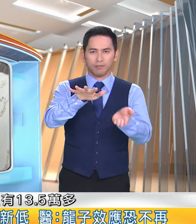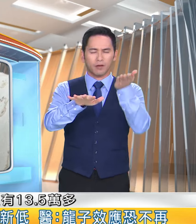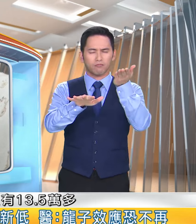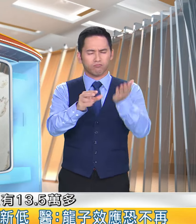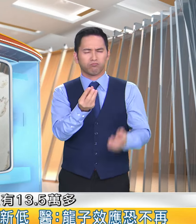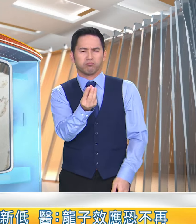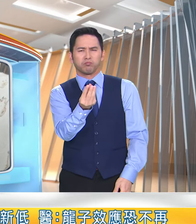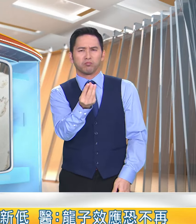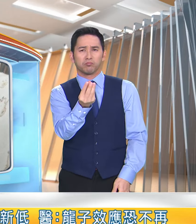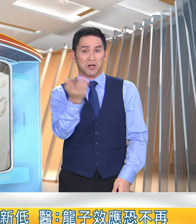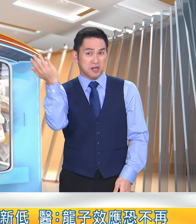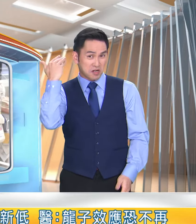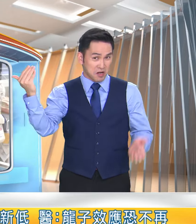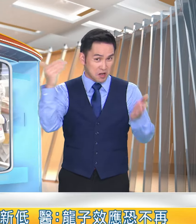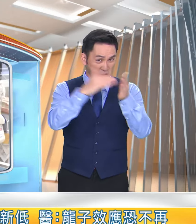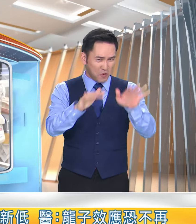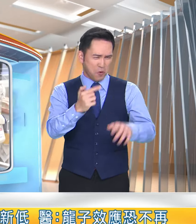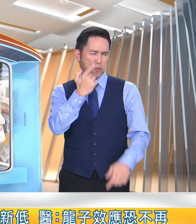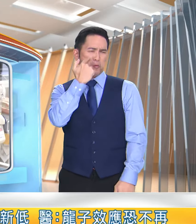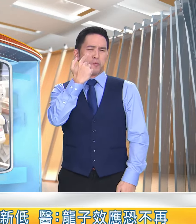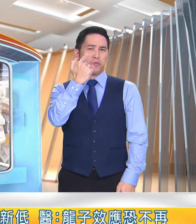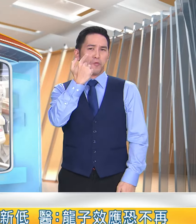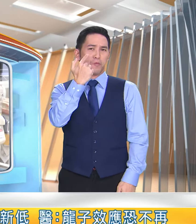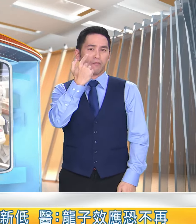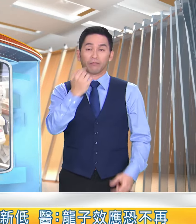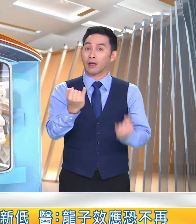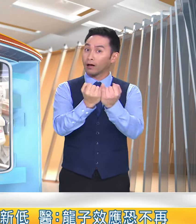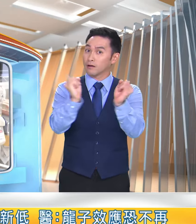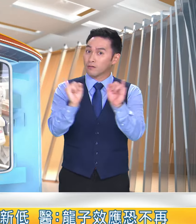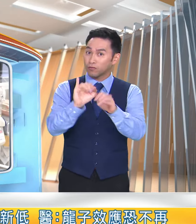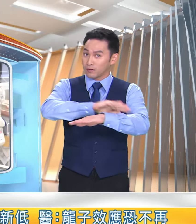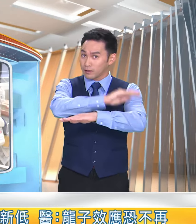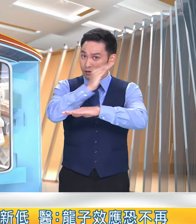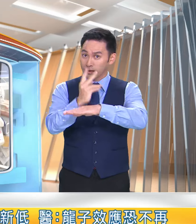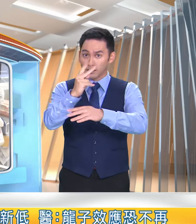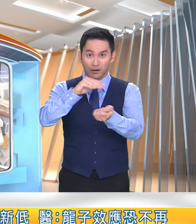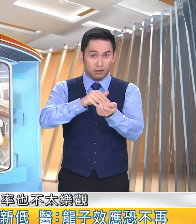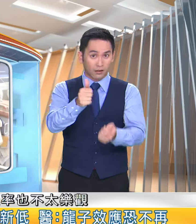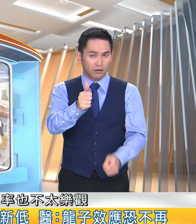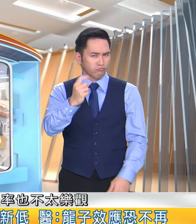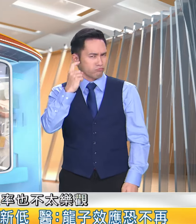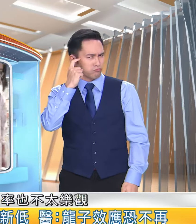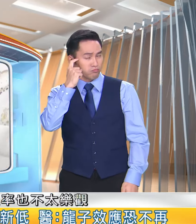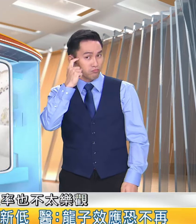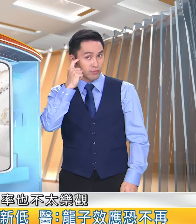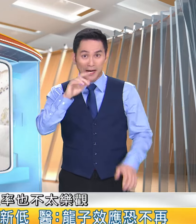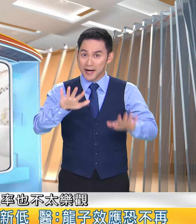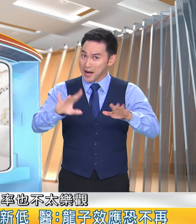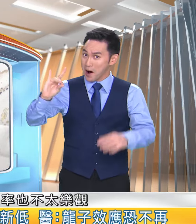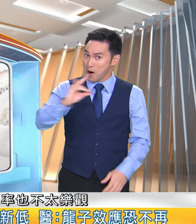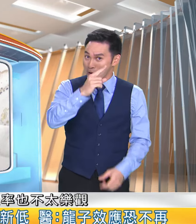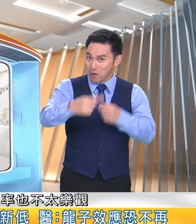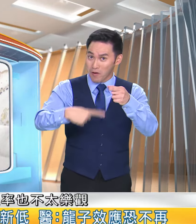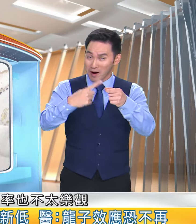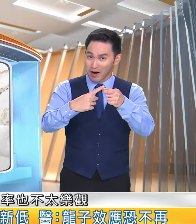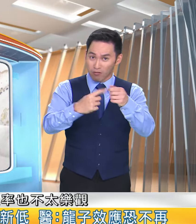再创历史新低。妇产科医师认为，接下来龙年的出生率也不太